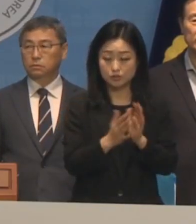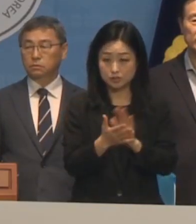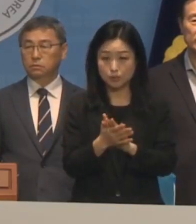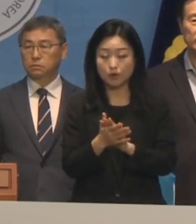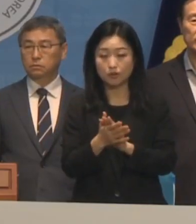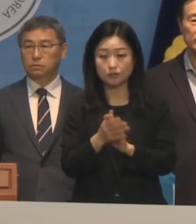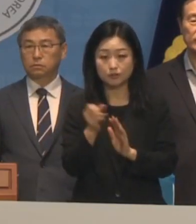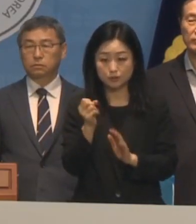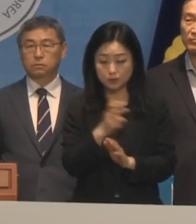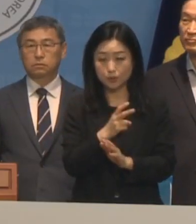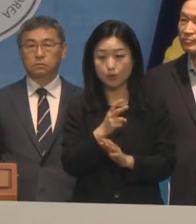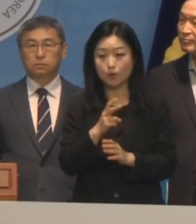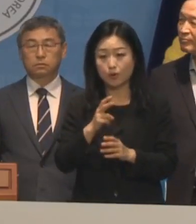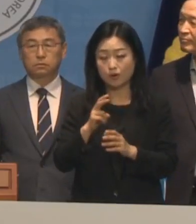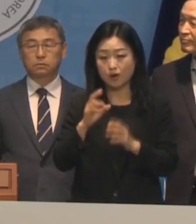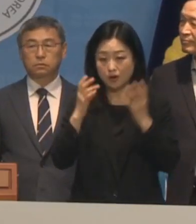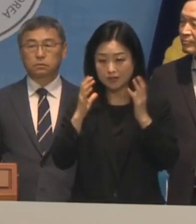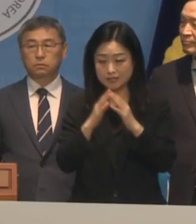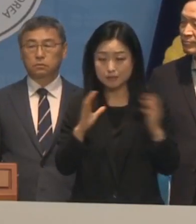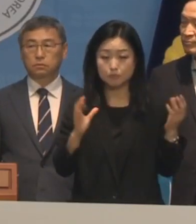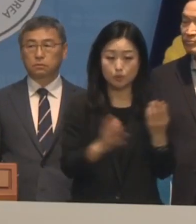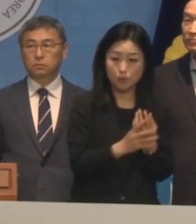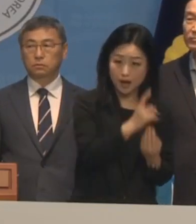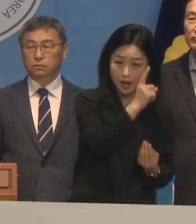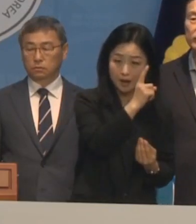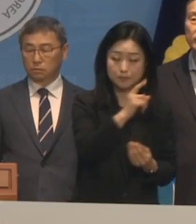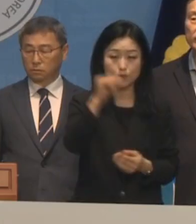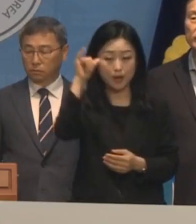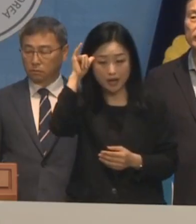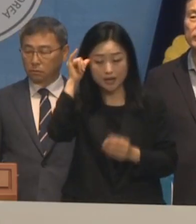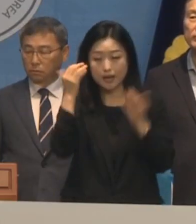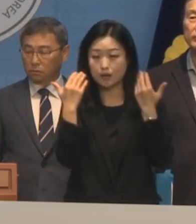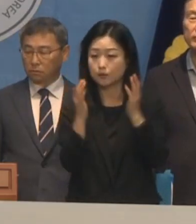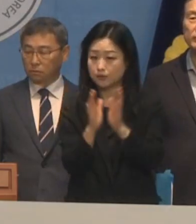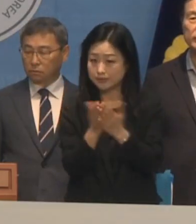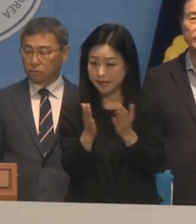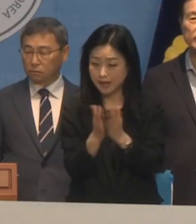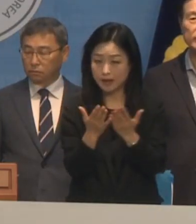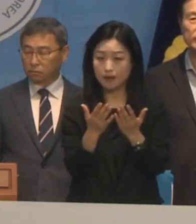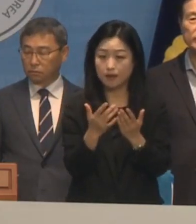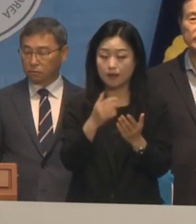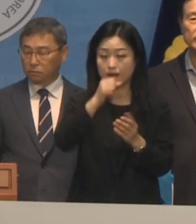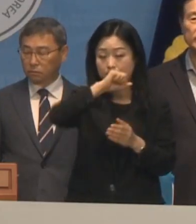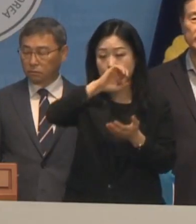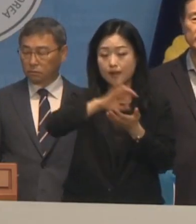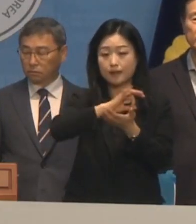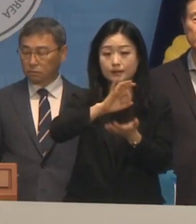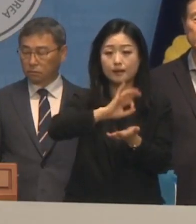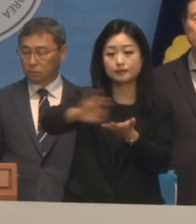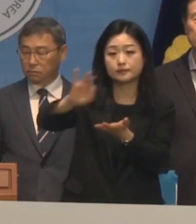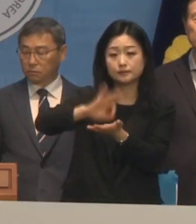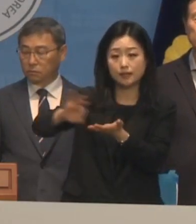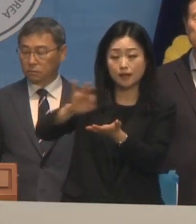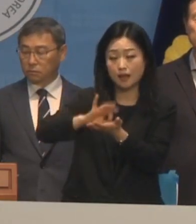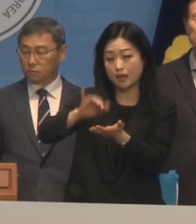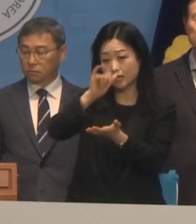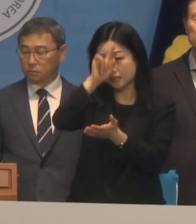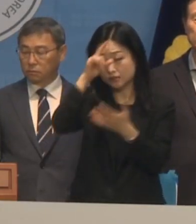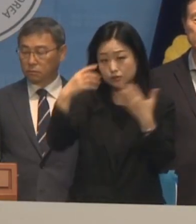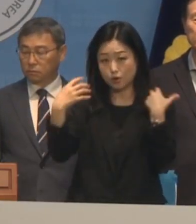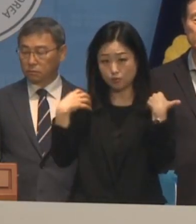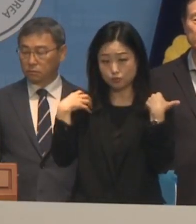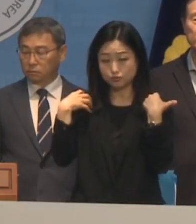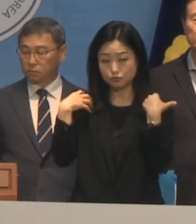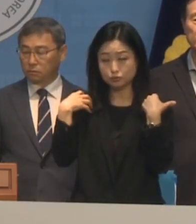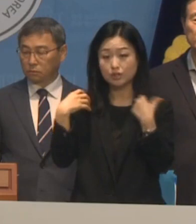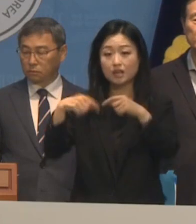지원 등 학생을 위해 추진하던 사업을 축소해야 하는 상황으로 학생의